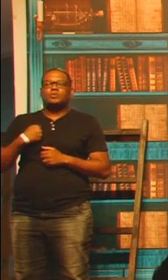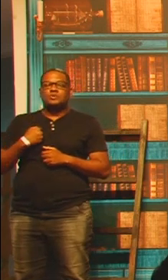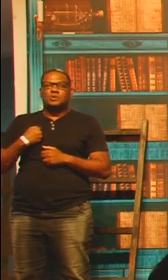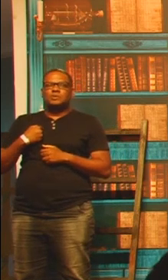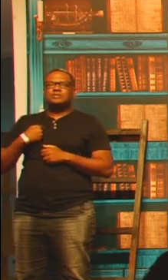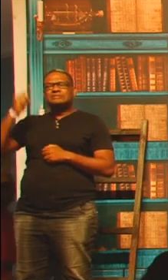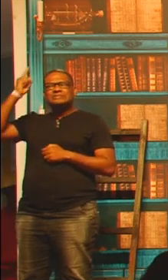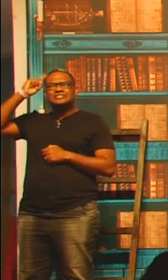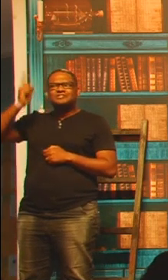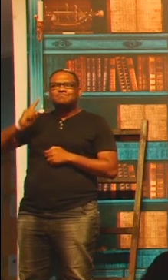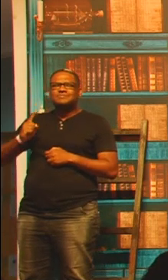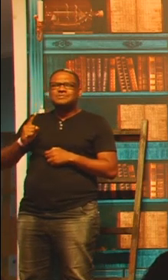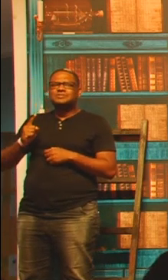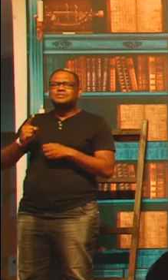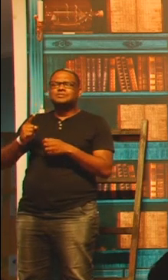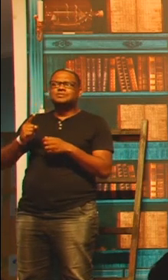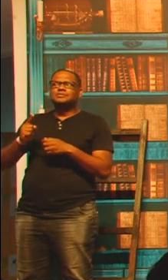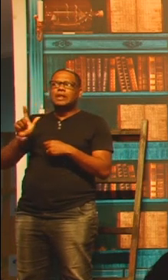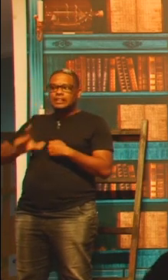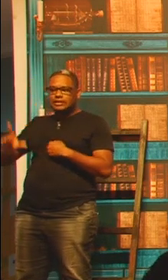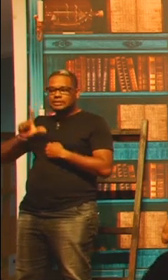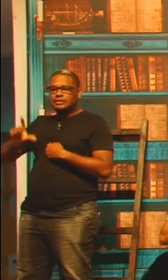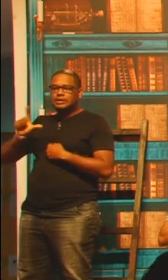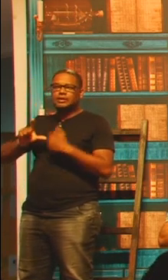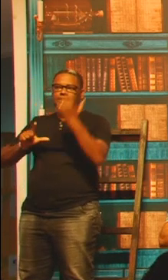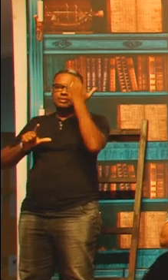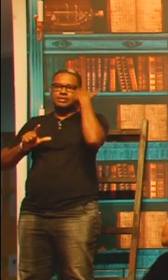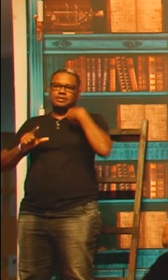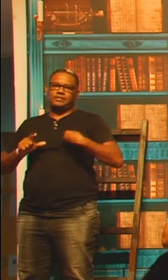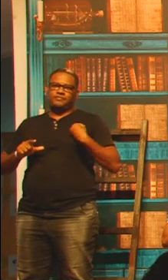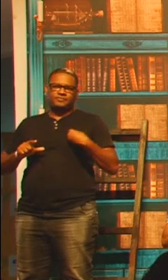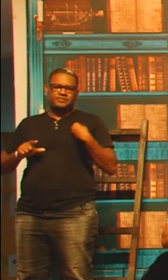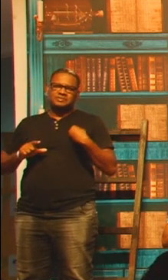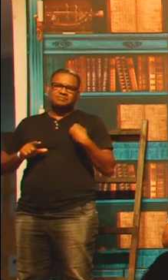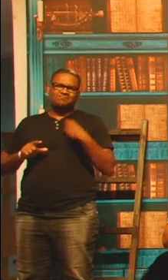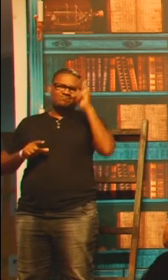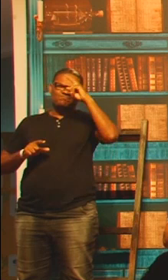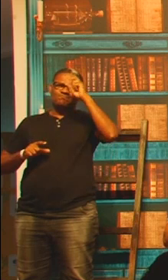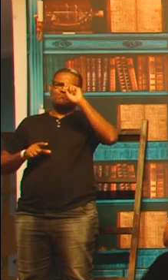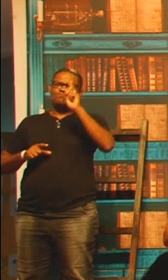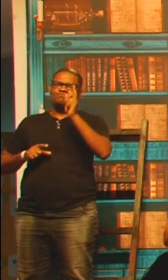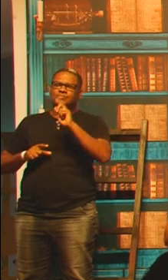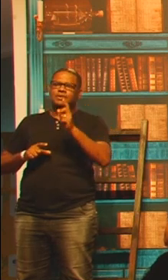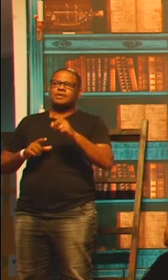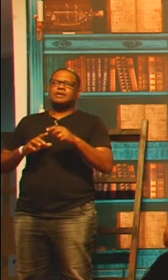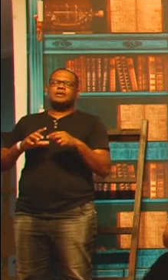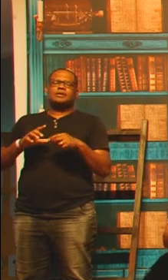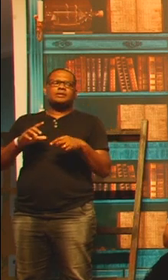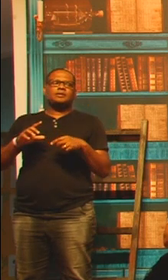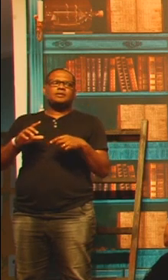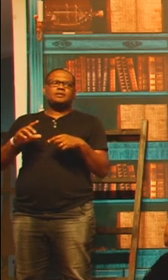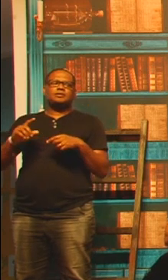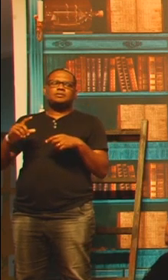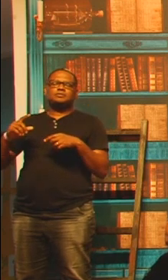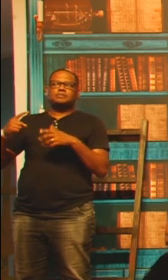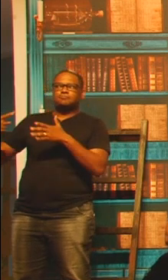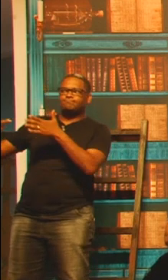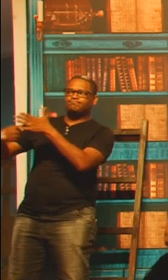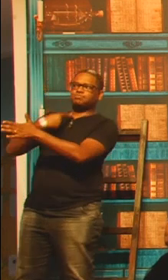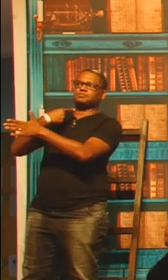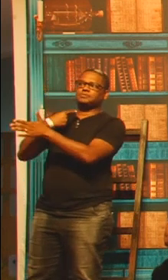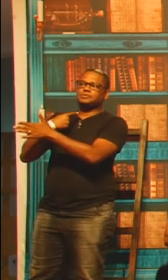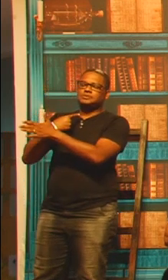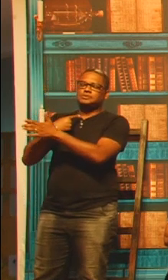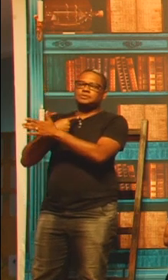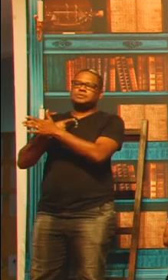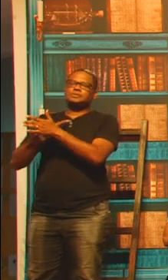Eu não sei muito bem quando a literatura aconteceu em minha vida, mas aí quando eu volto, eu sou confrontado com essa